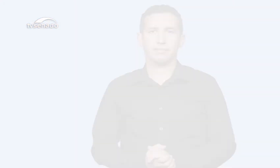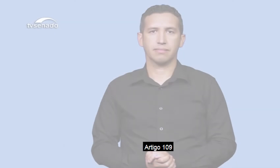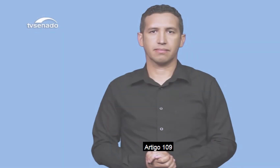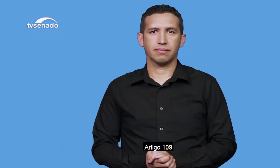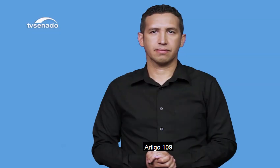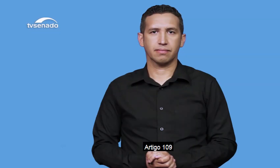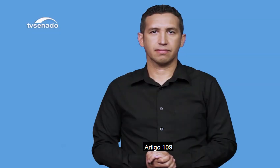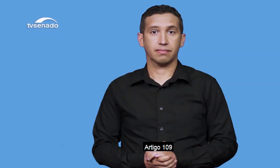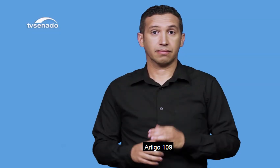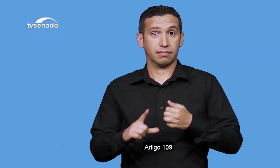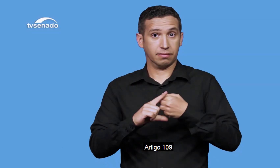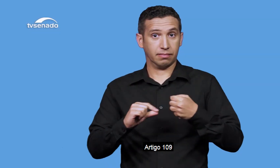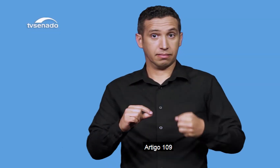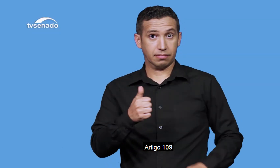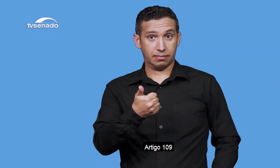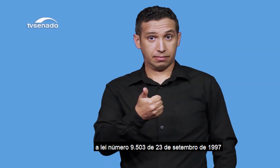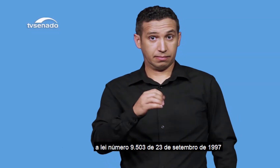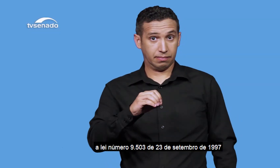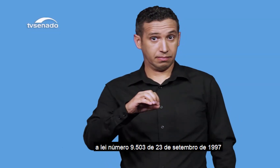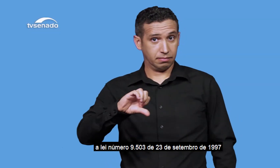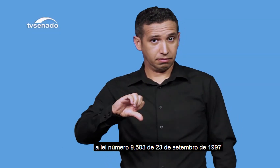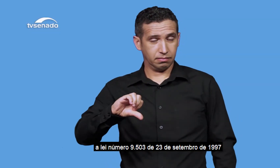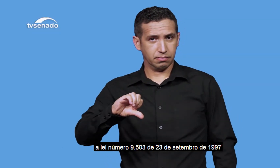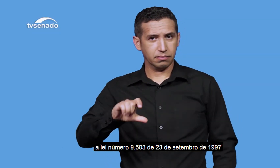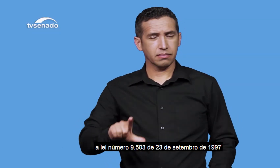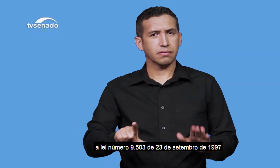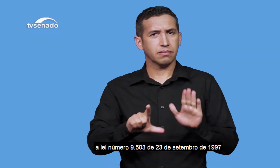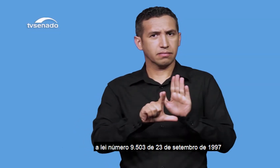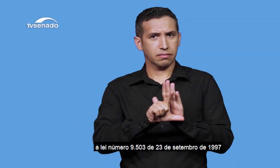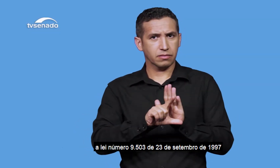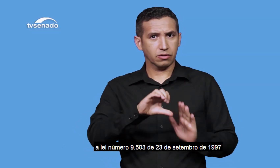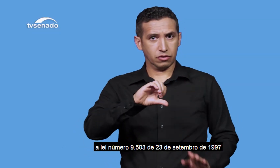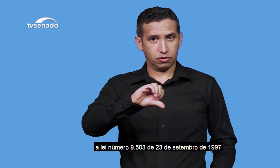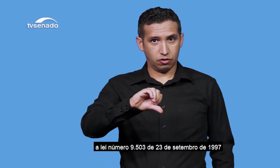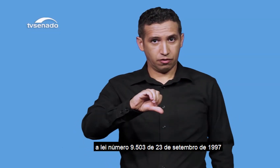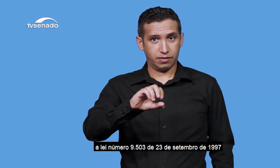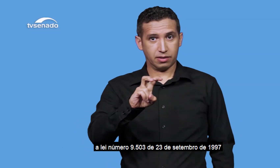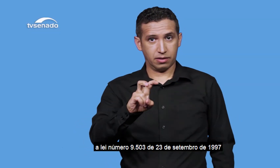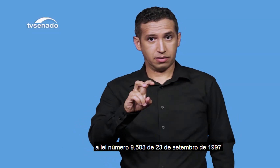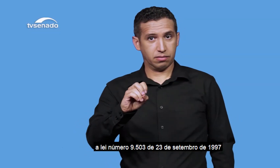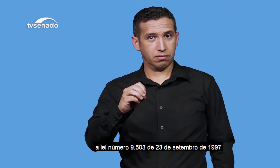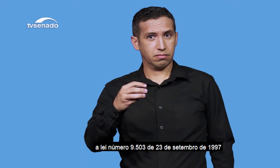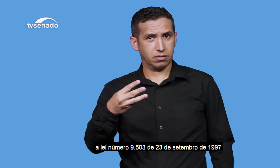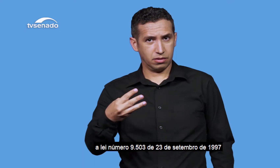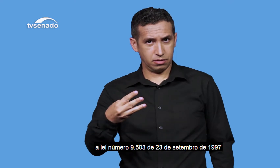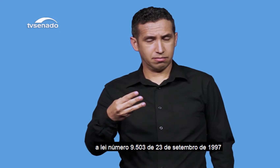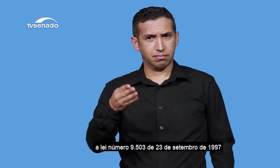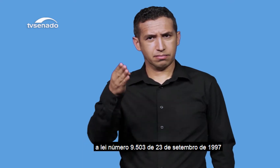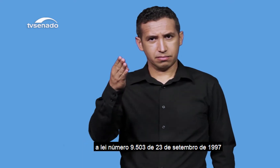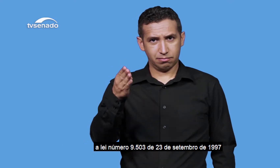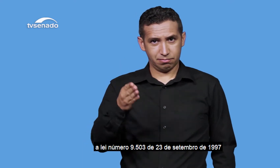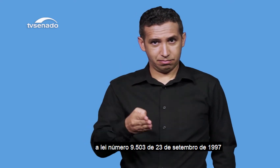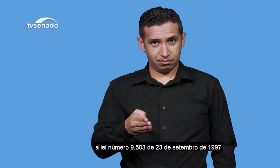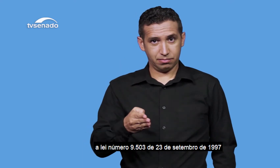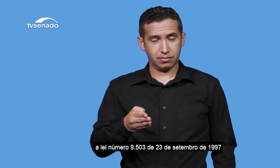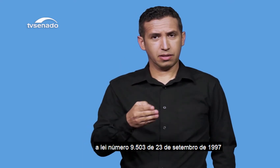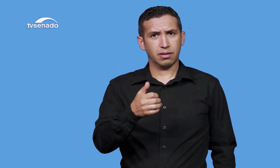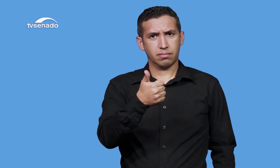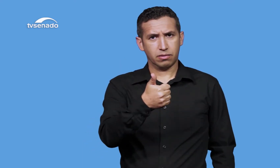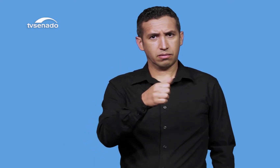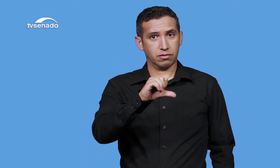artigo 109 a lei número 9.504 de 23 de setembro de